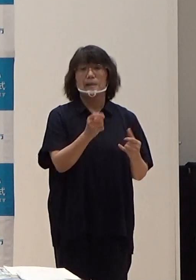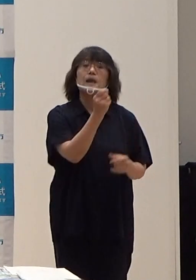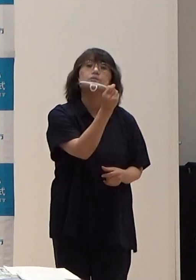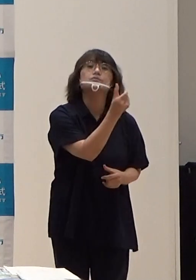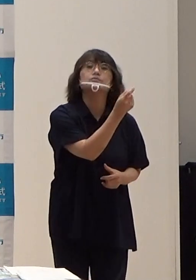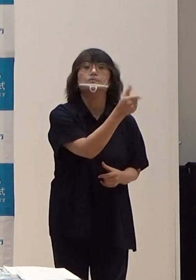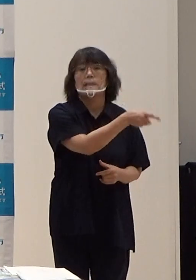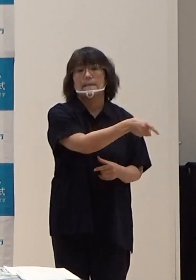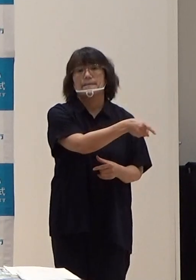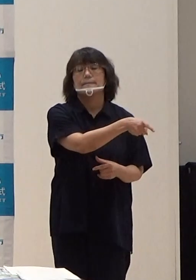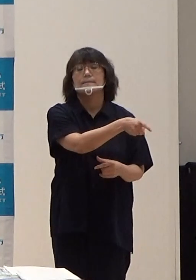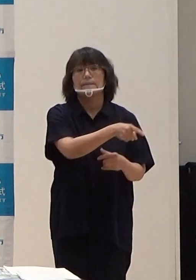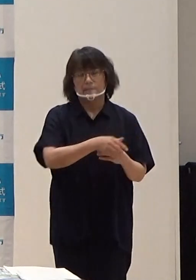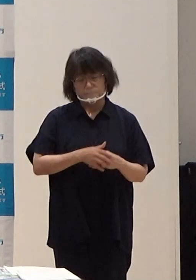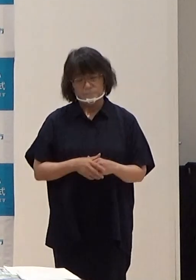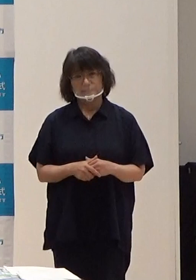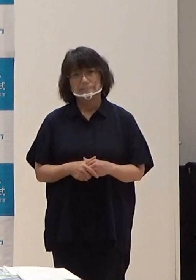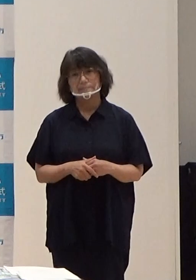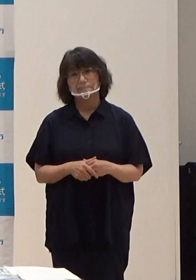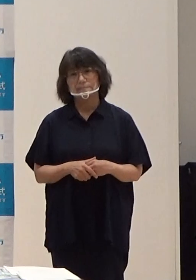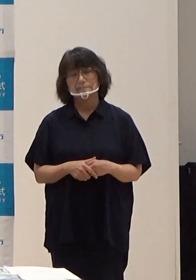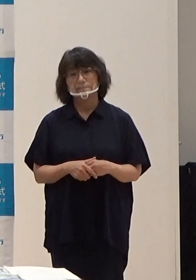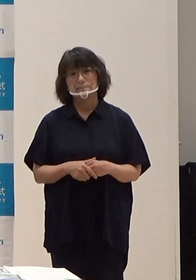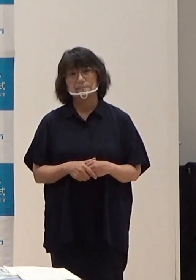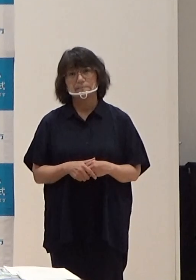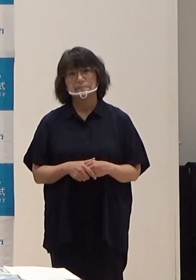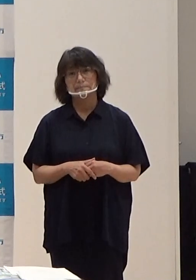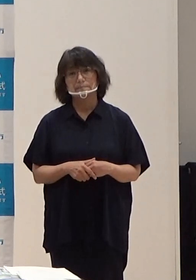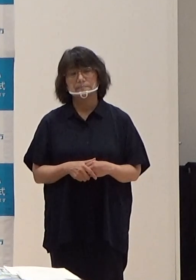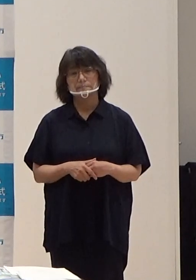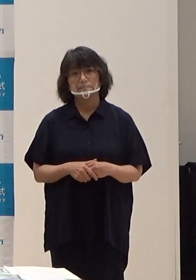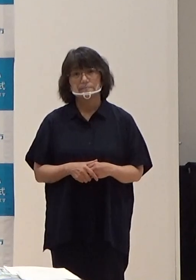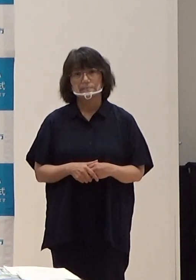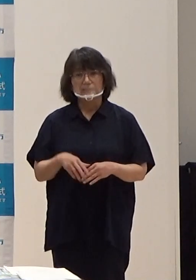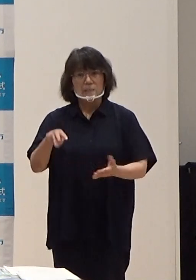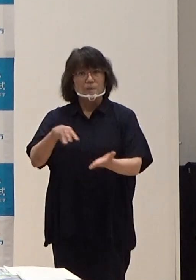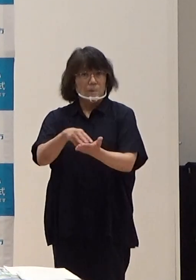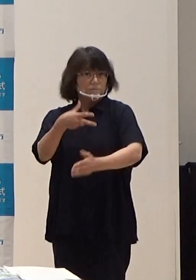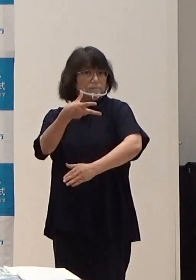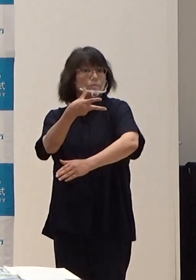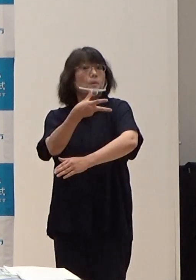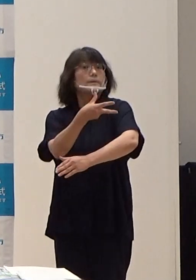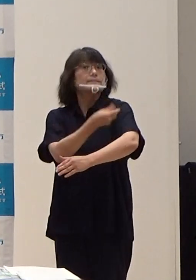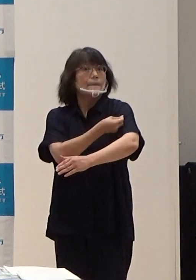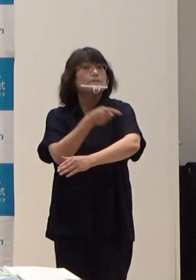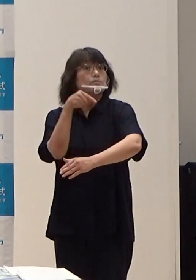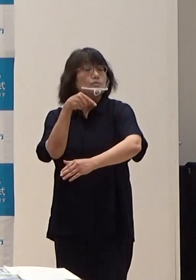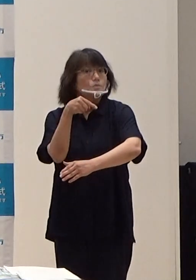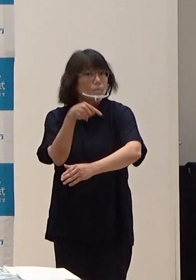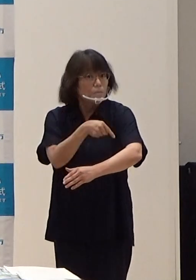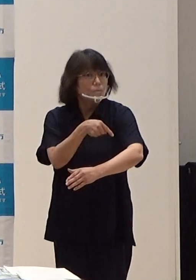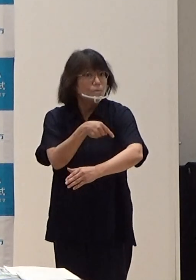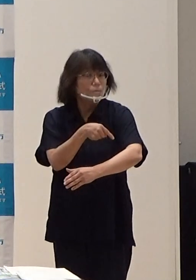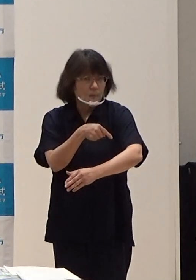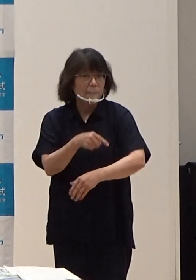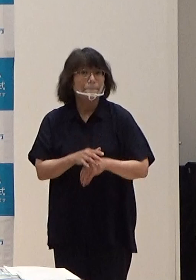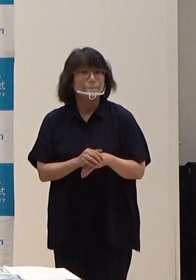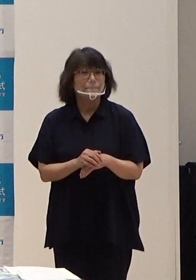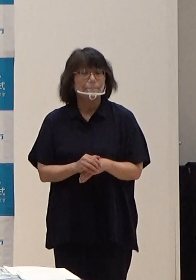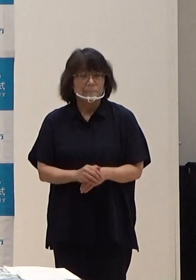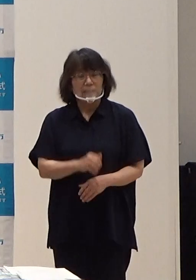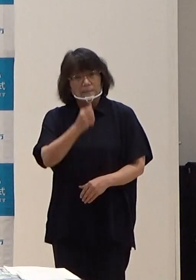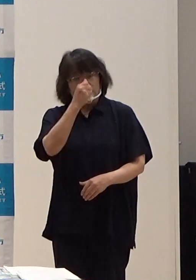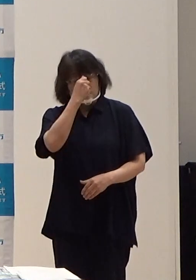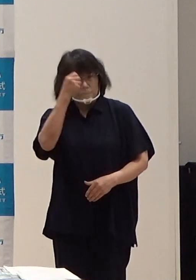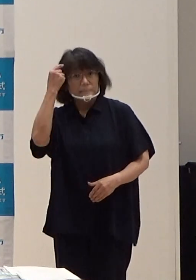ワクチン接種はいろいろご懸念もあろうかと思いますが、医師と十分に相談された上でですね、ワ